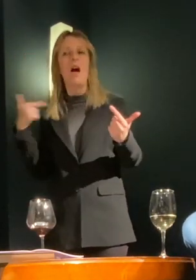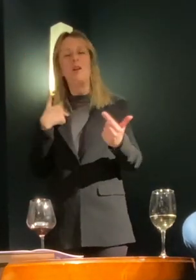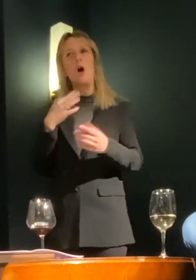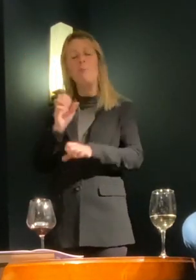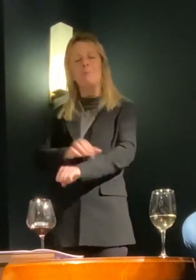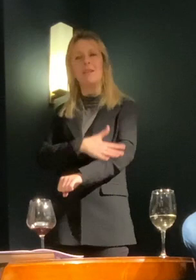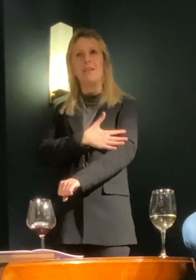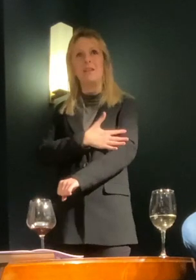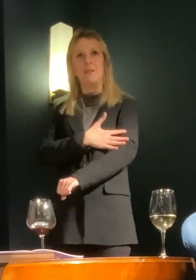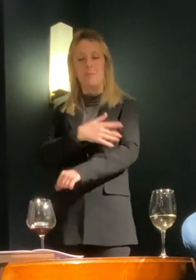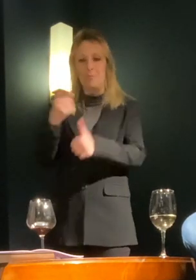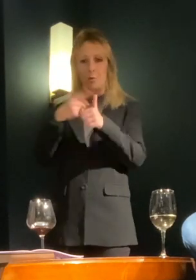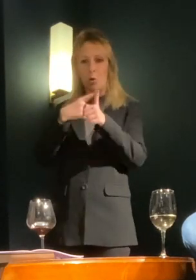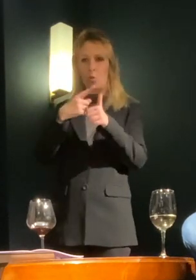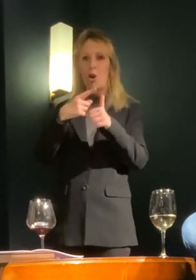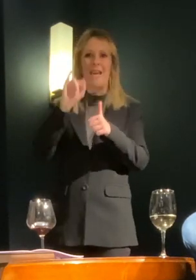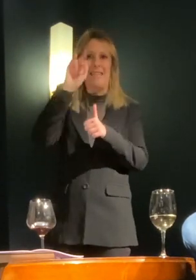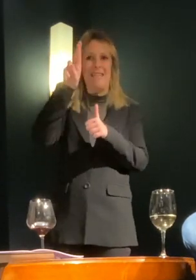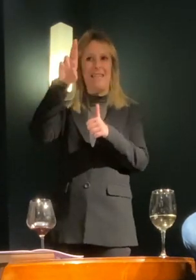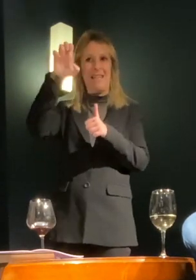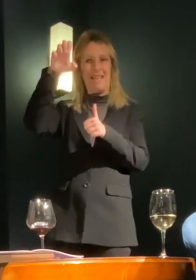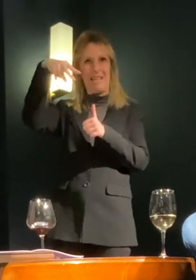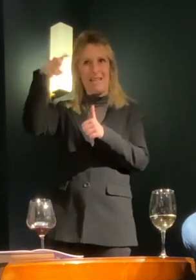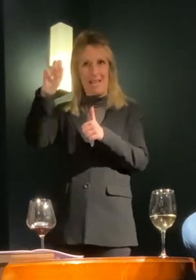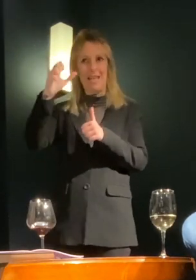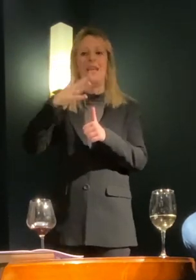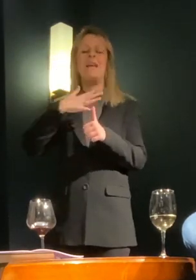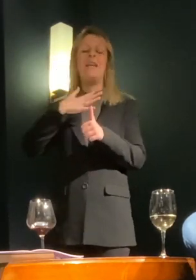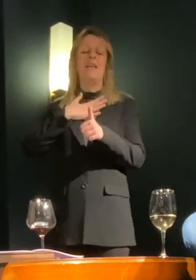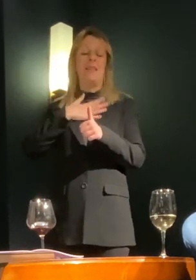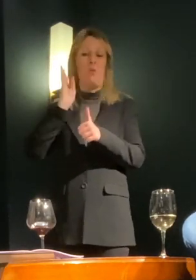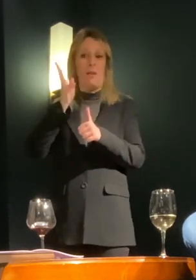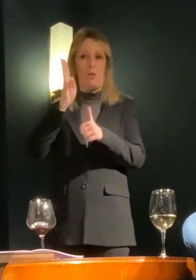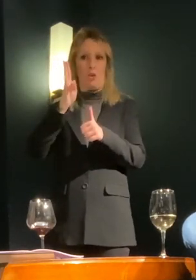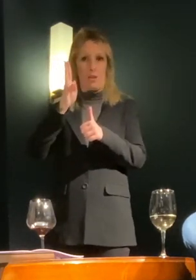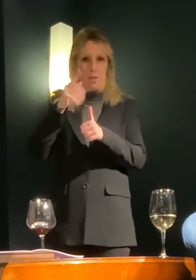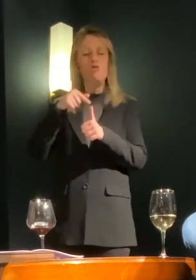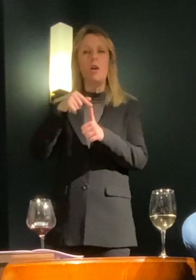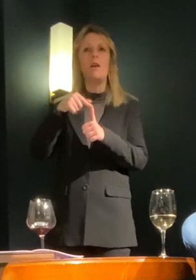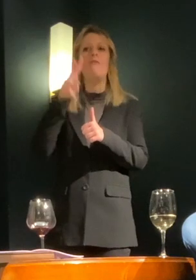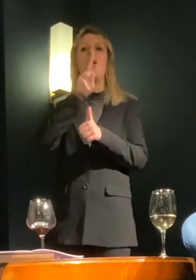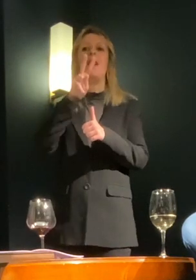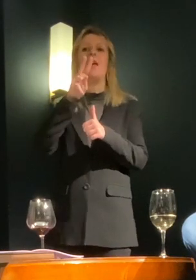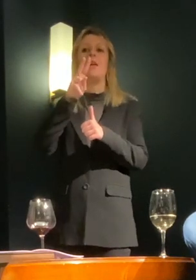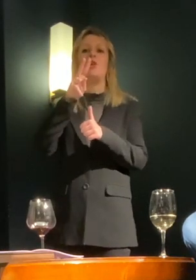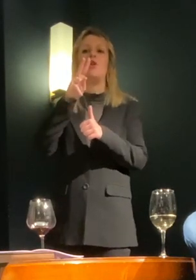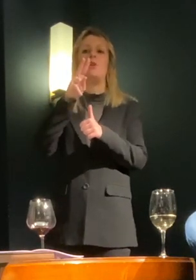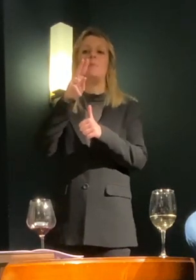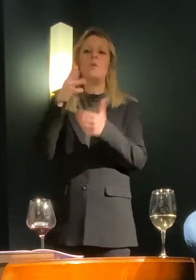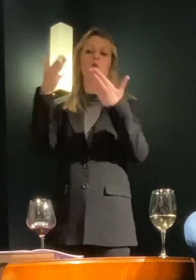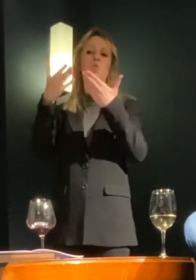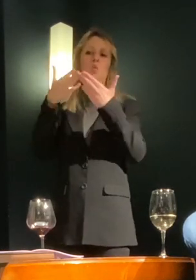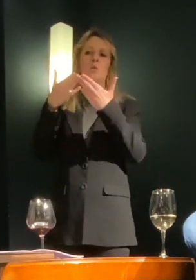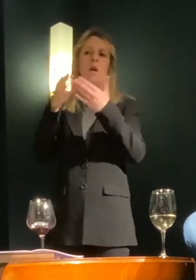impressione. Uno è su Irene. Irene è una ragazzina di 14 anni a cui Valerio fa ripetizioni. Ed è, diciamo, in